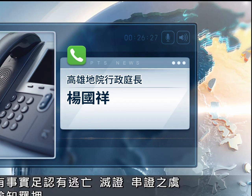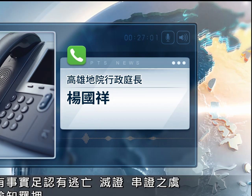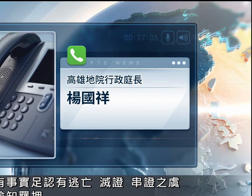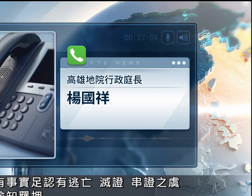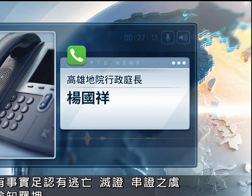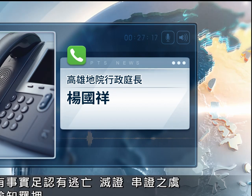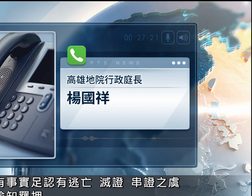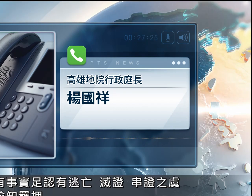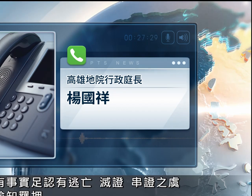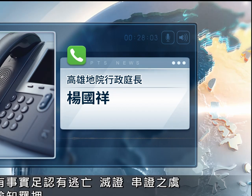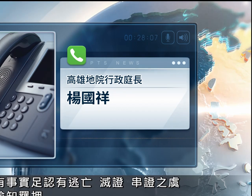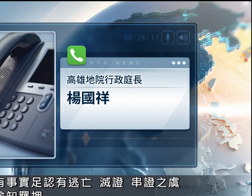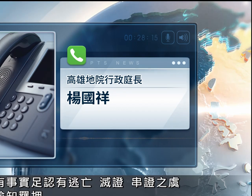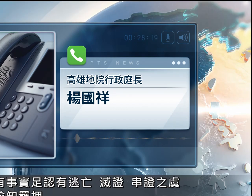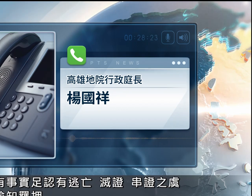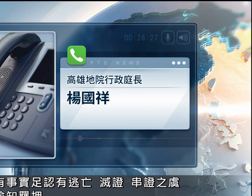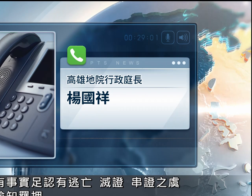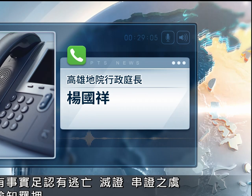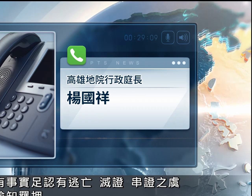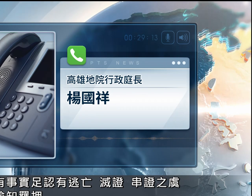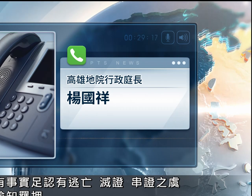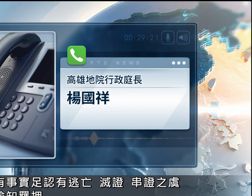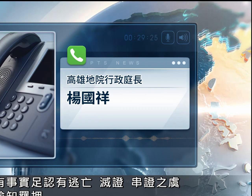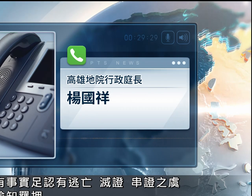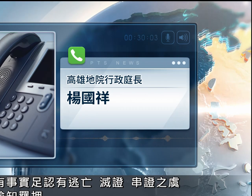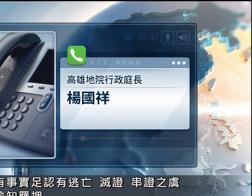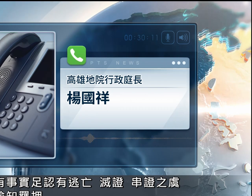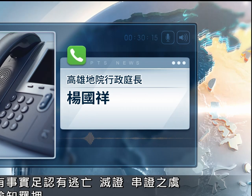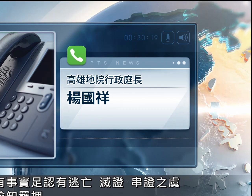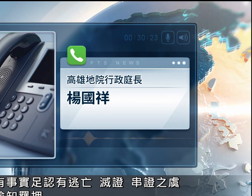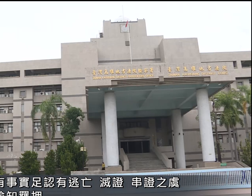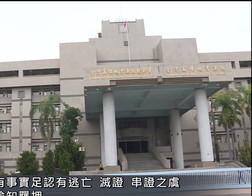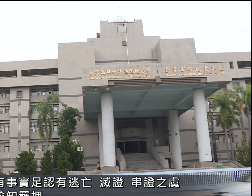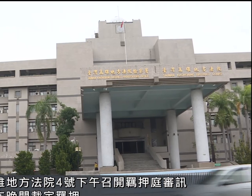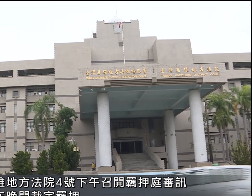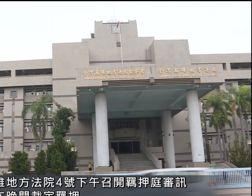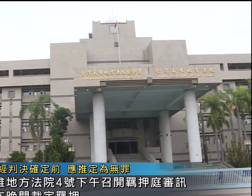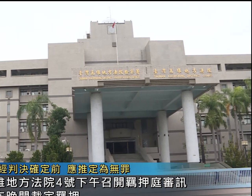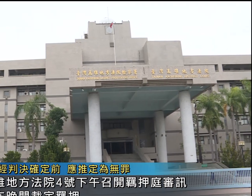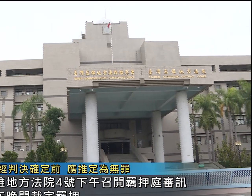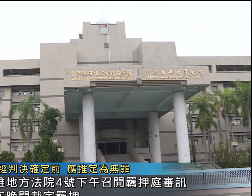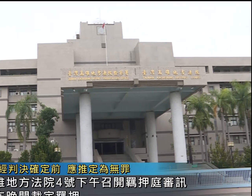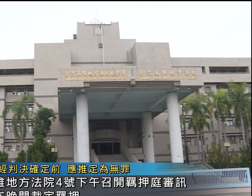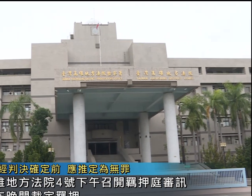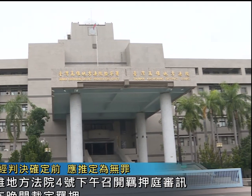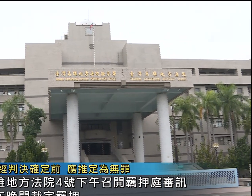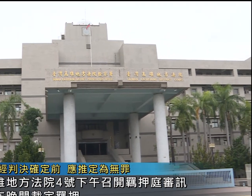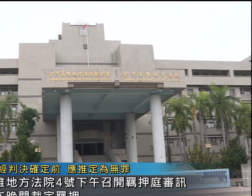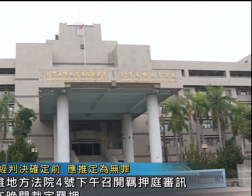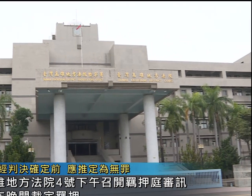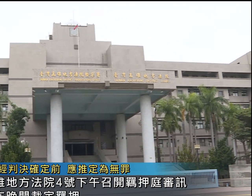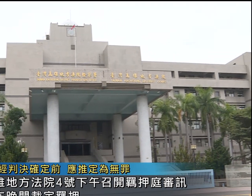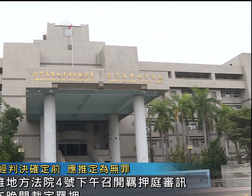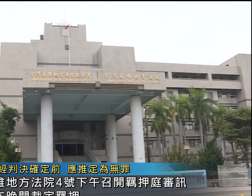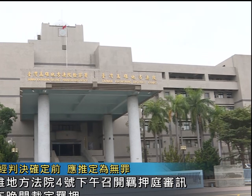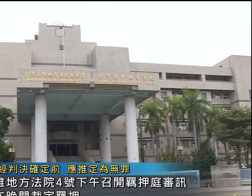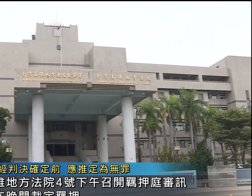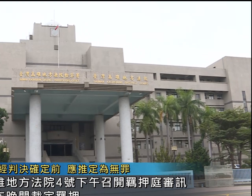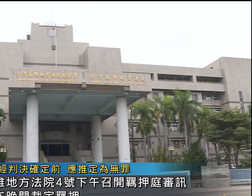有逃亡、灭证、串证之余，故预知羁押。 高雄地方法院4号下午召开羁押庭审讯，并在